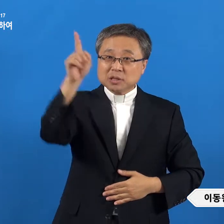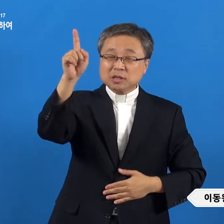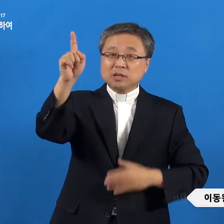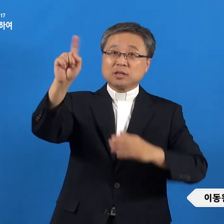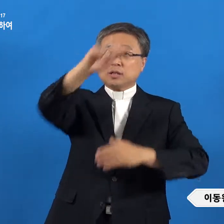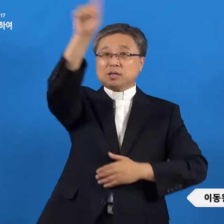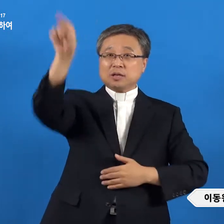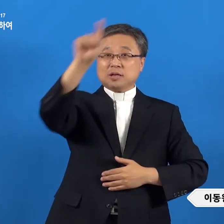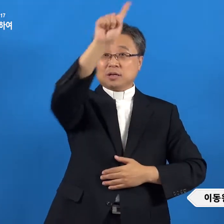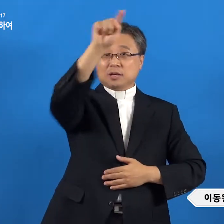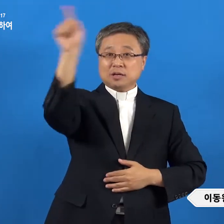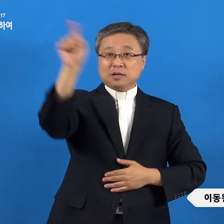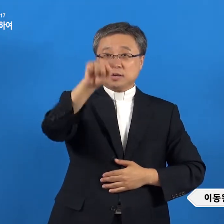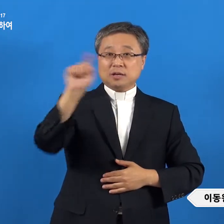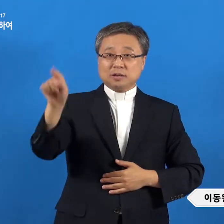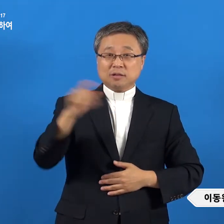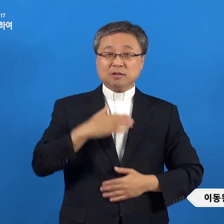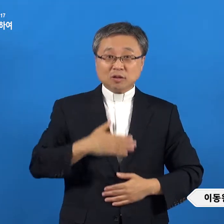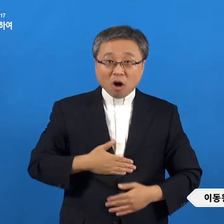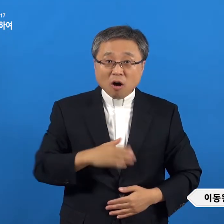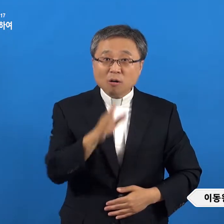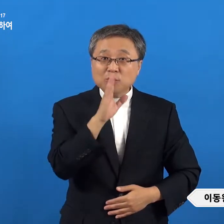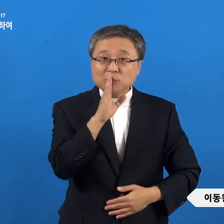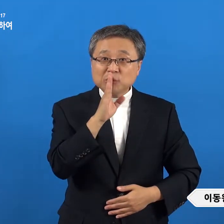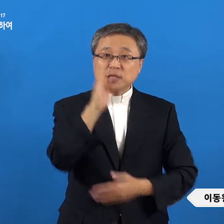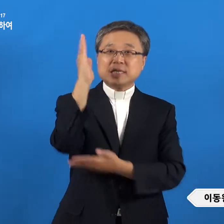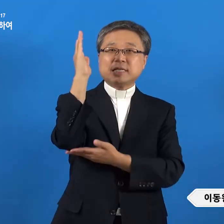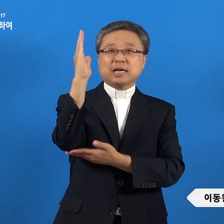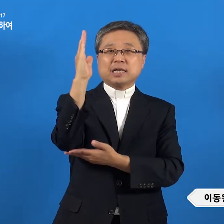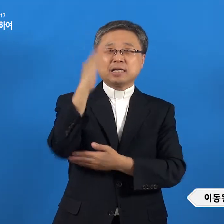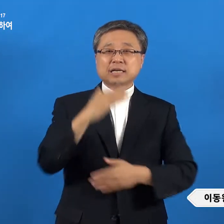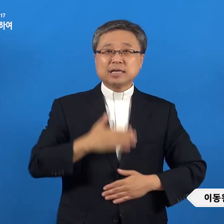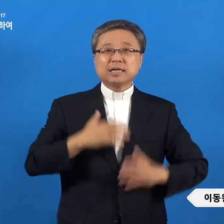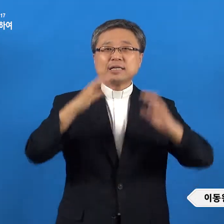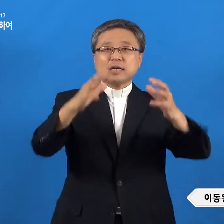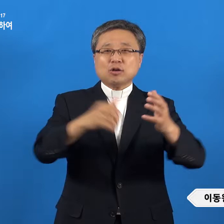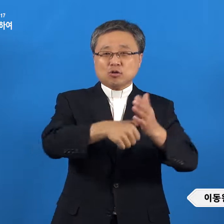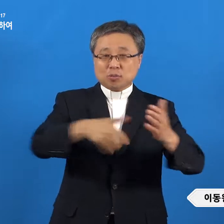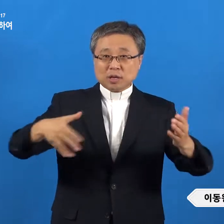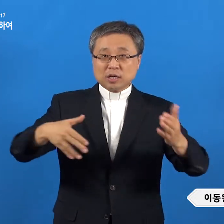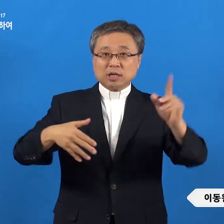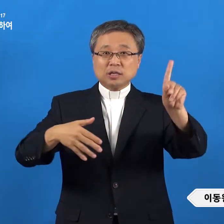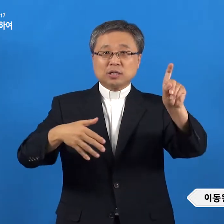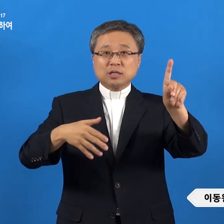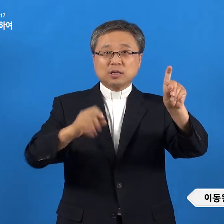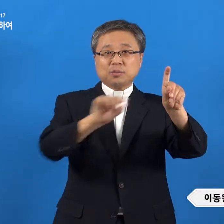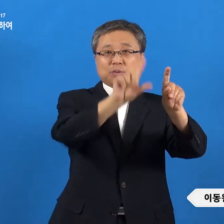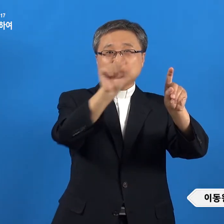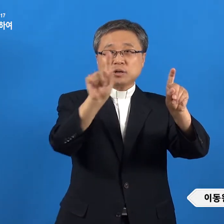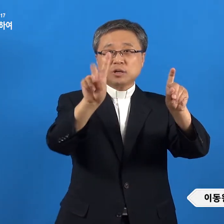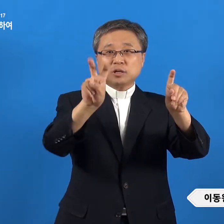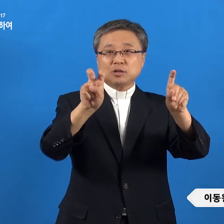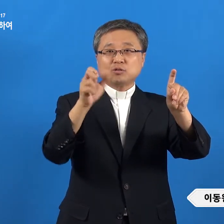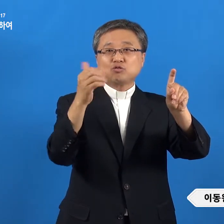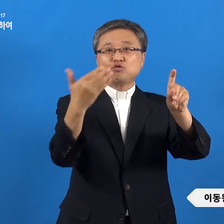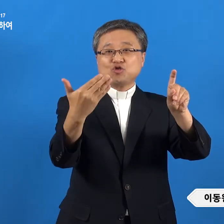해외 탑핑 뉴스로 소개된 스토리입니다. 지난 11월 29일자로 소개된 이야기.